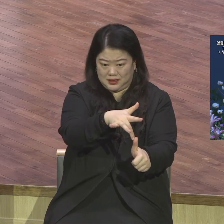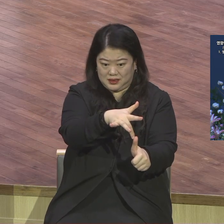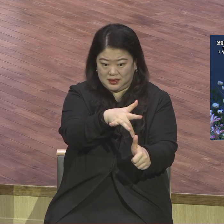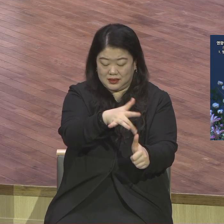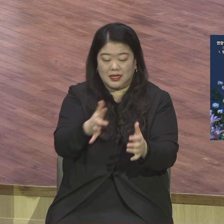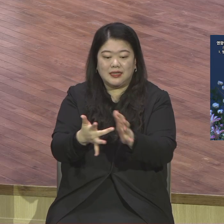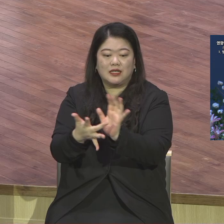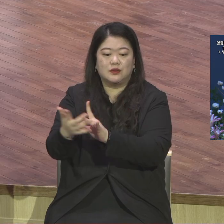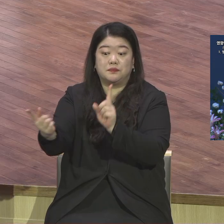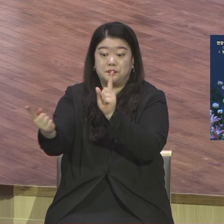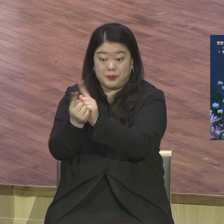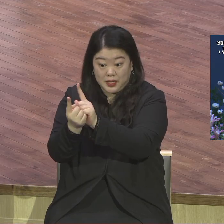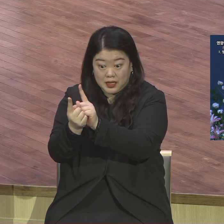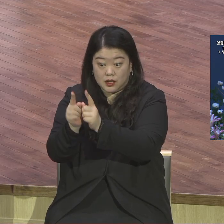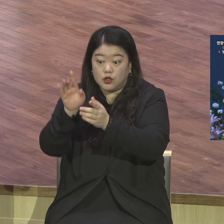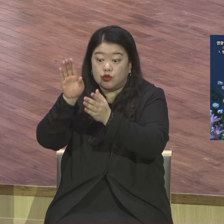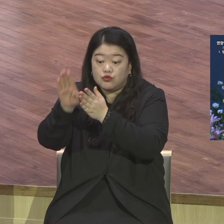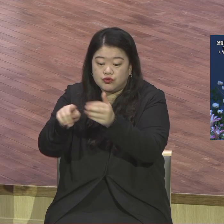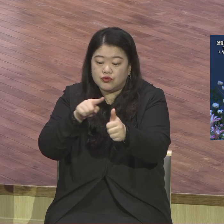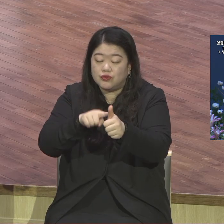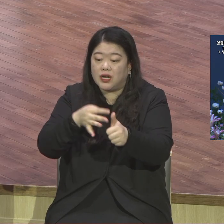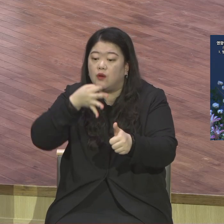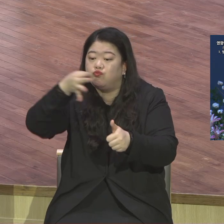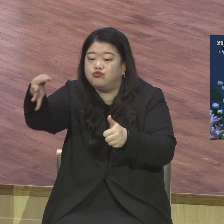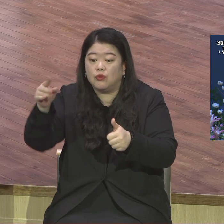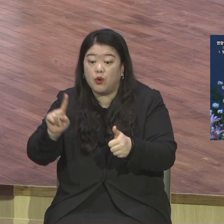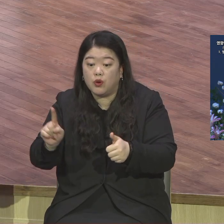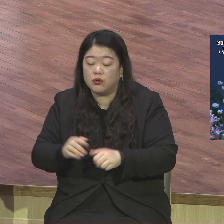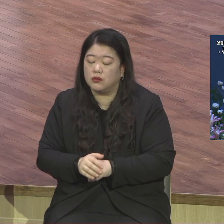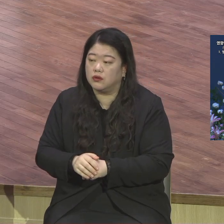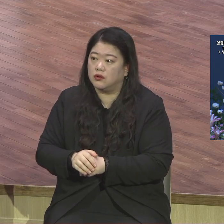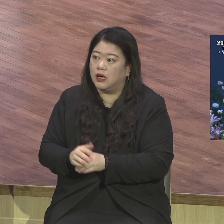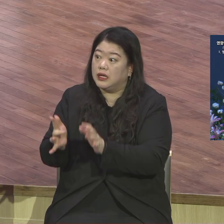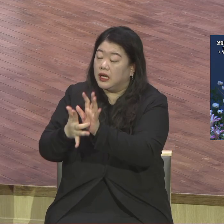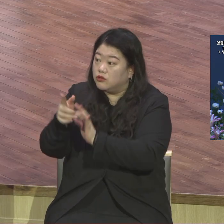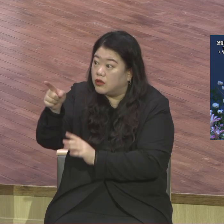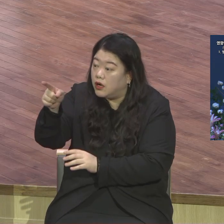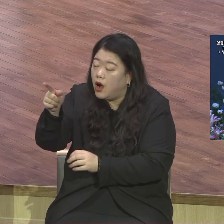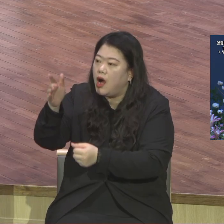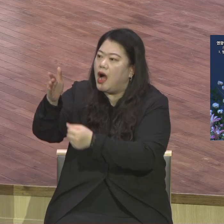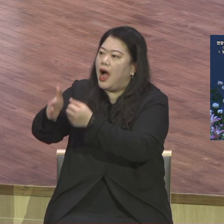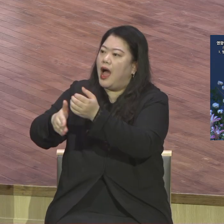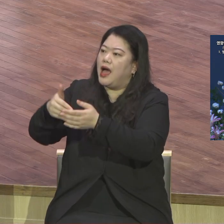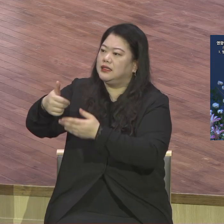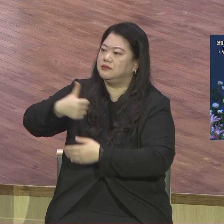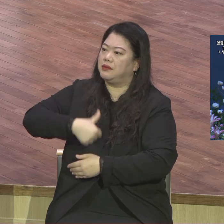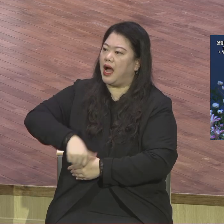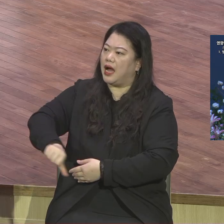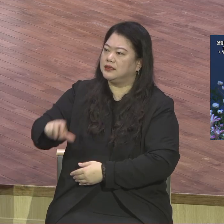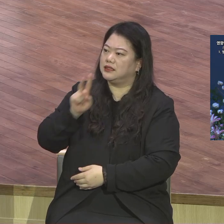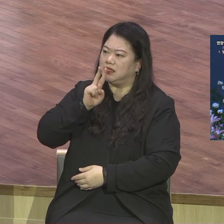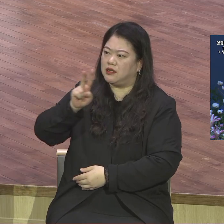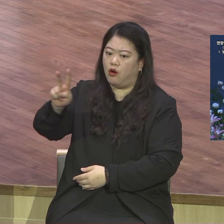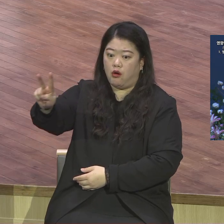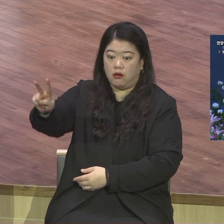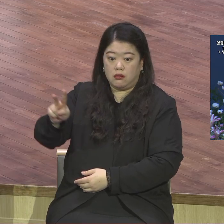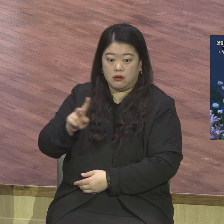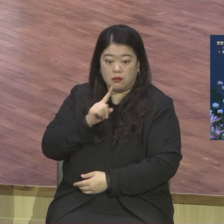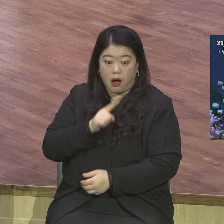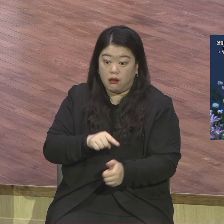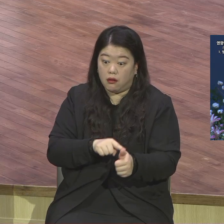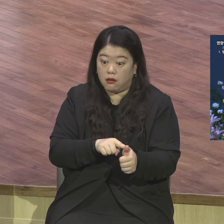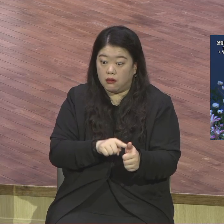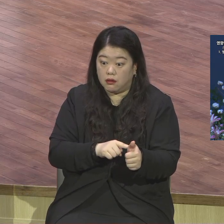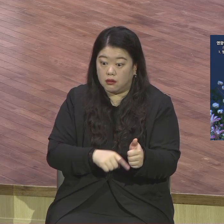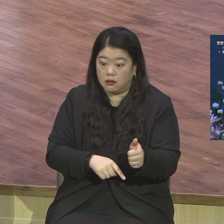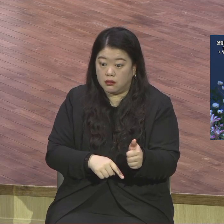한결같이 예수님을 뭐라 그럽니까? 하나님의 아들이요. 지금 제자들도 잘 몰라요.